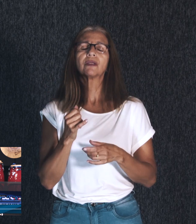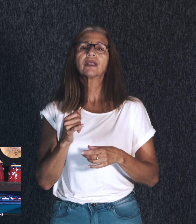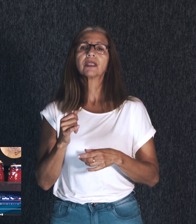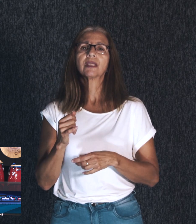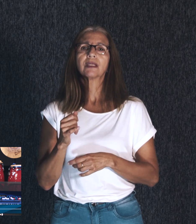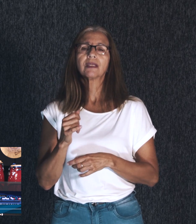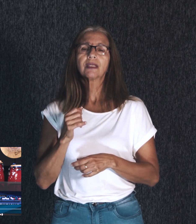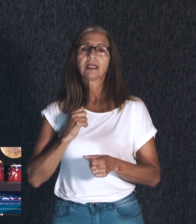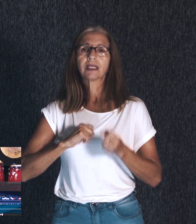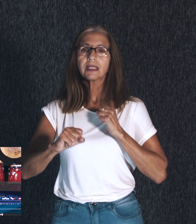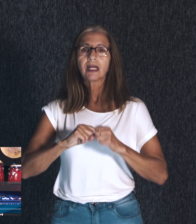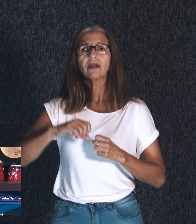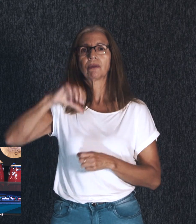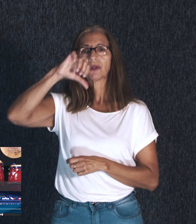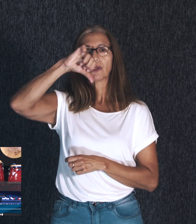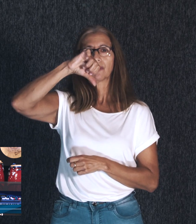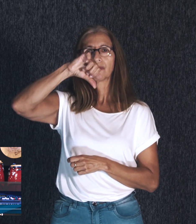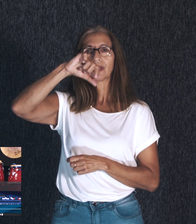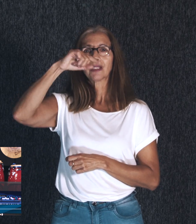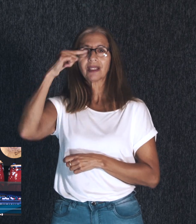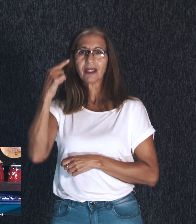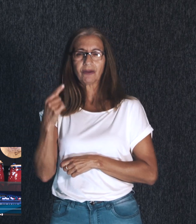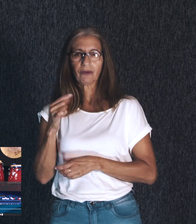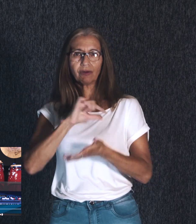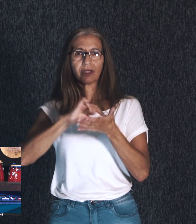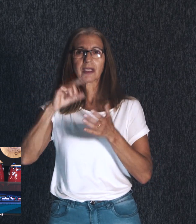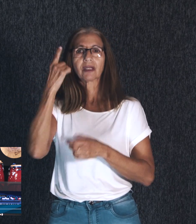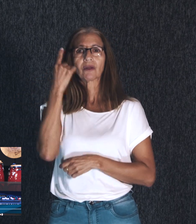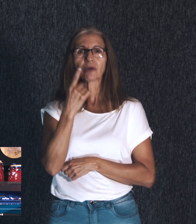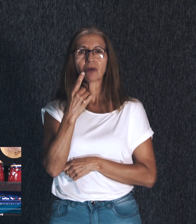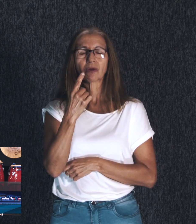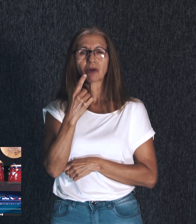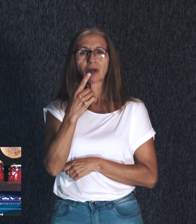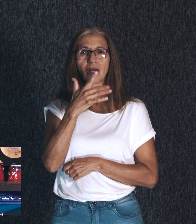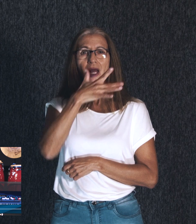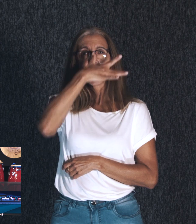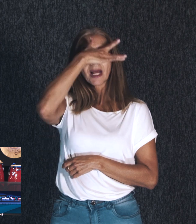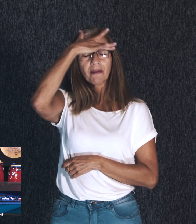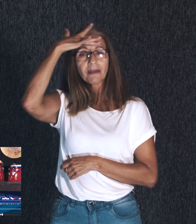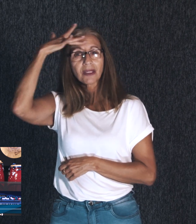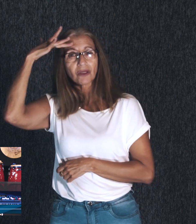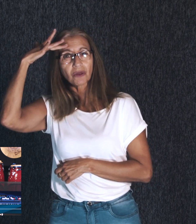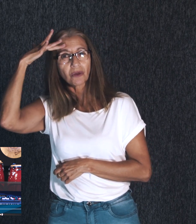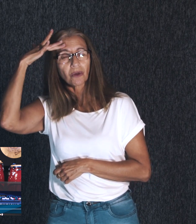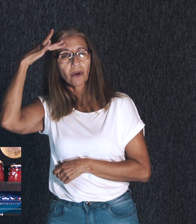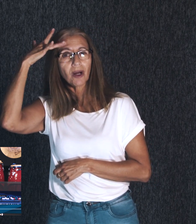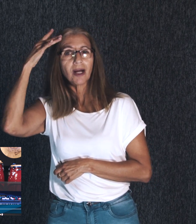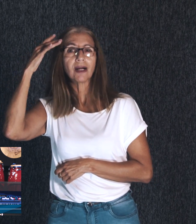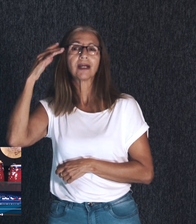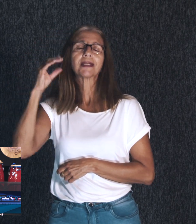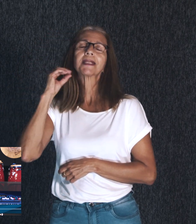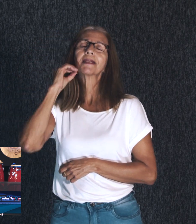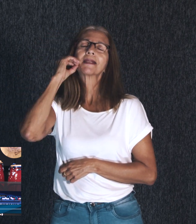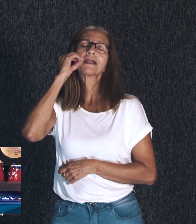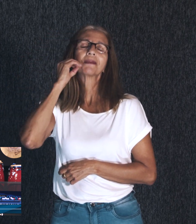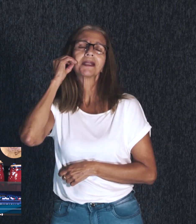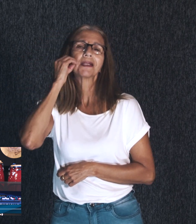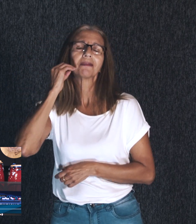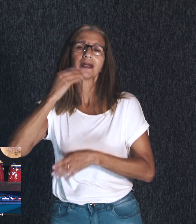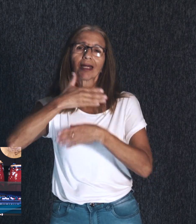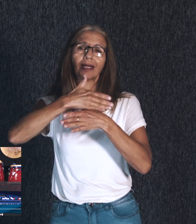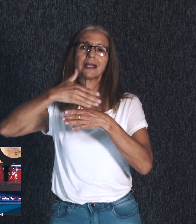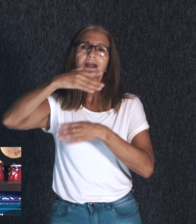diz no Salmo 91, versículo 1, aquele que habita no esconderijo do Altíssimo, à sombra do